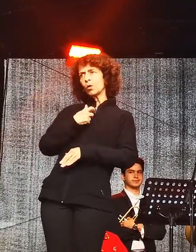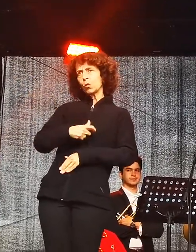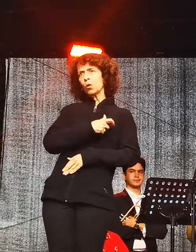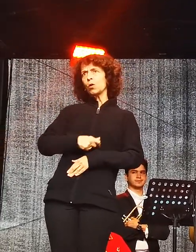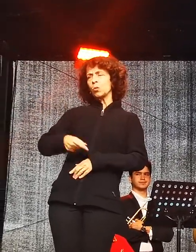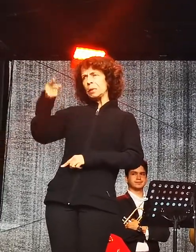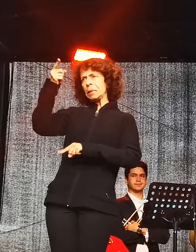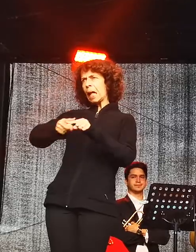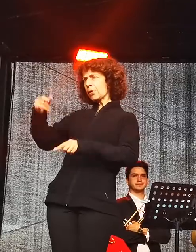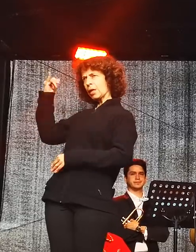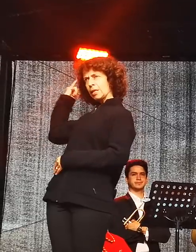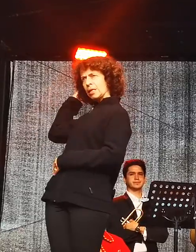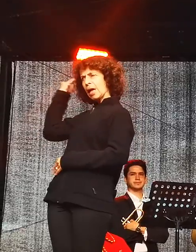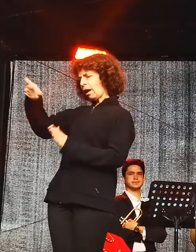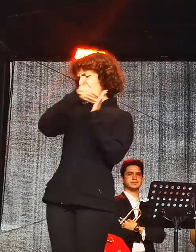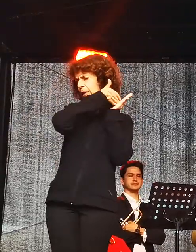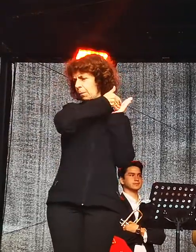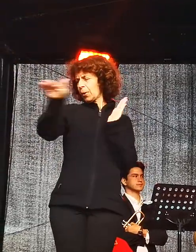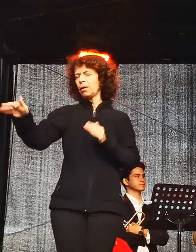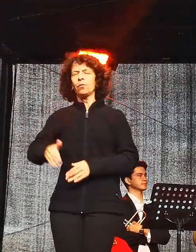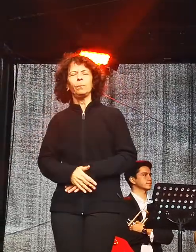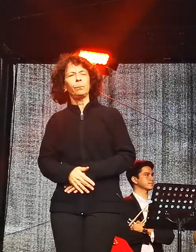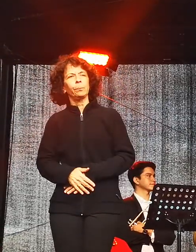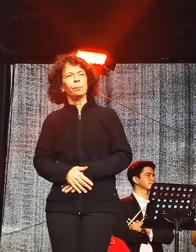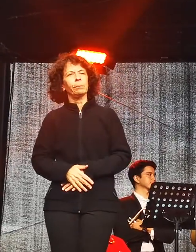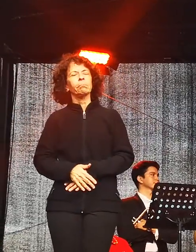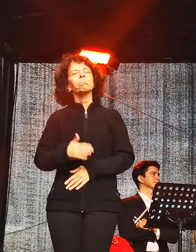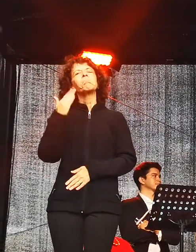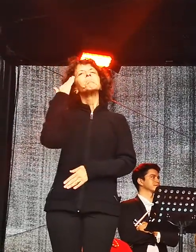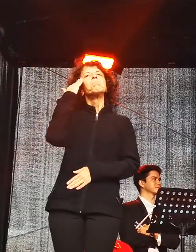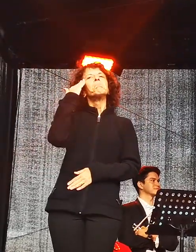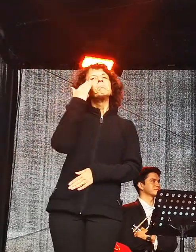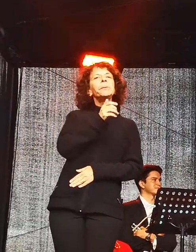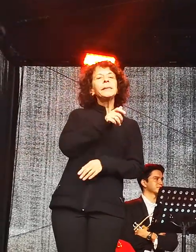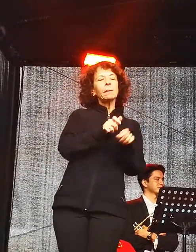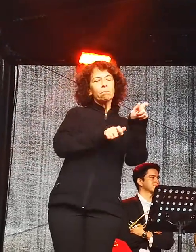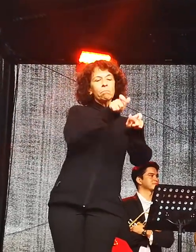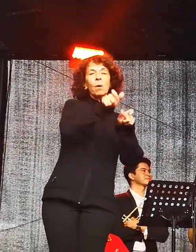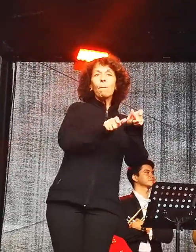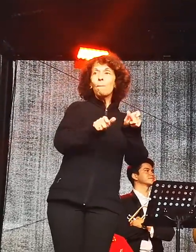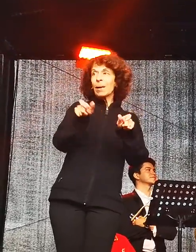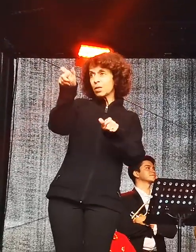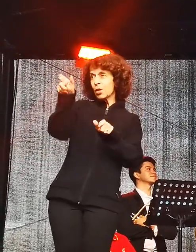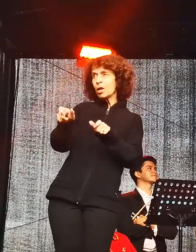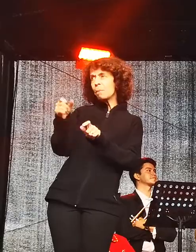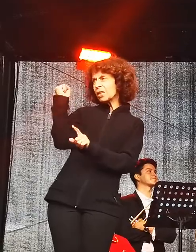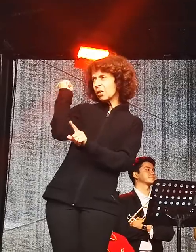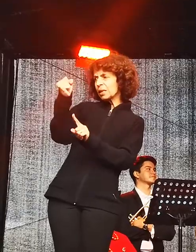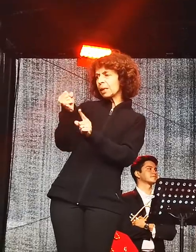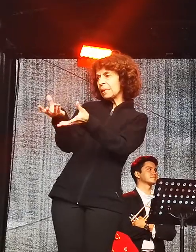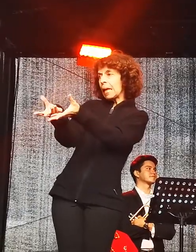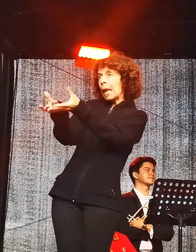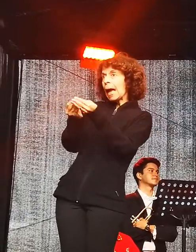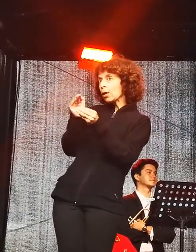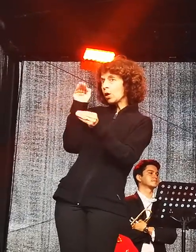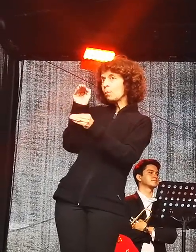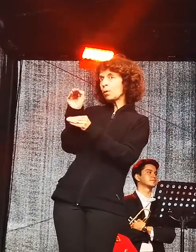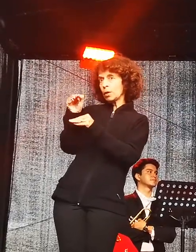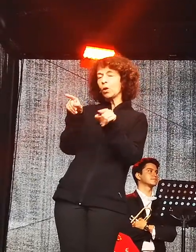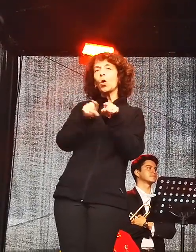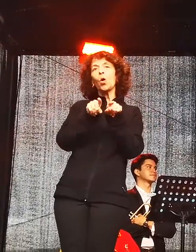pays. Ceux qui accorderaient abri ou protection aux dits malfaiteurs doivent